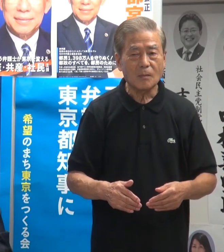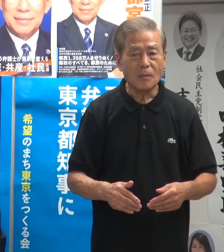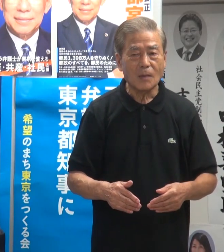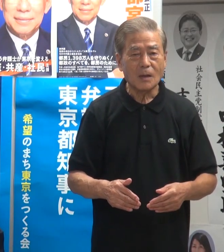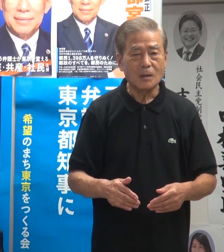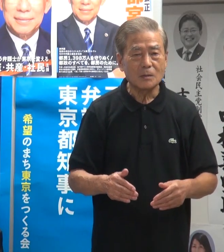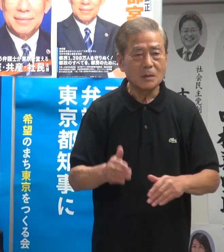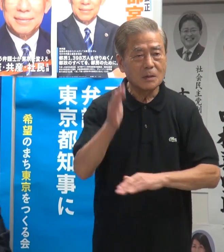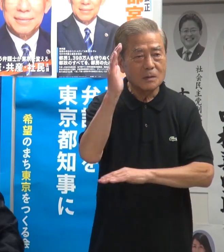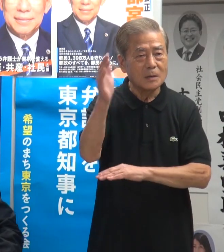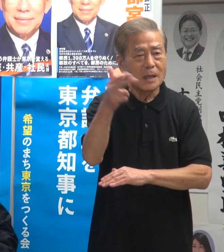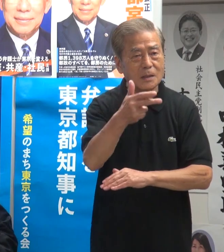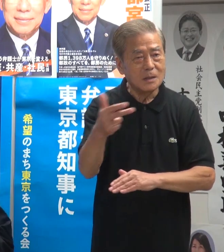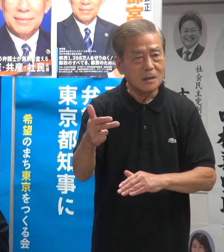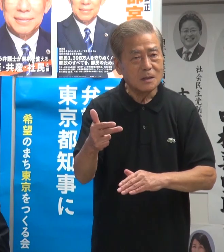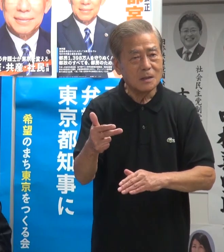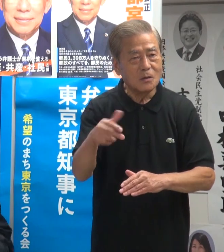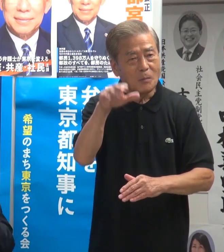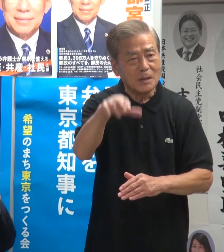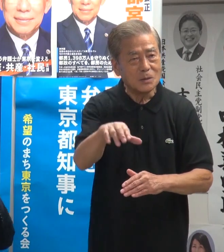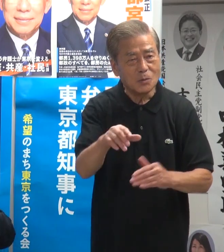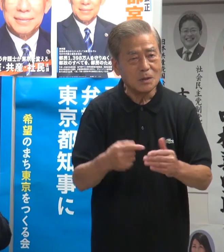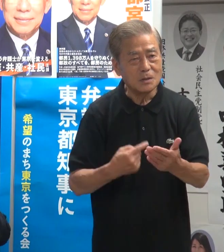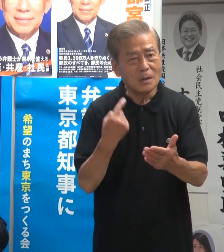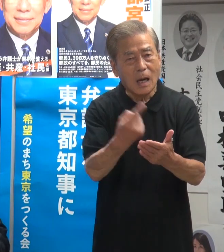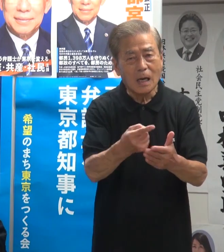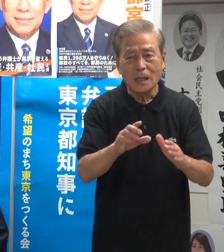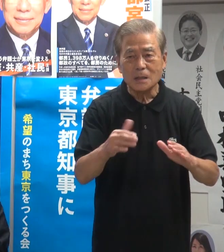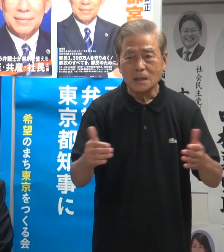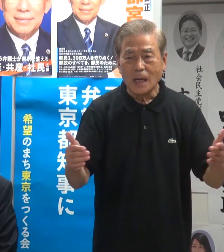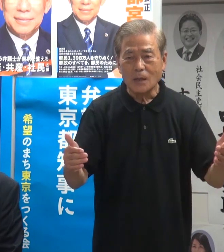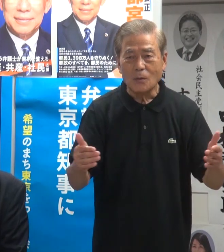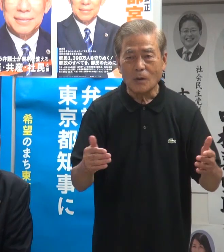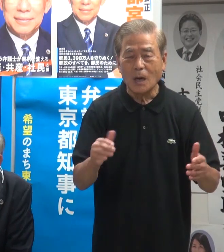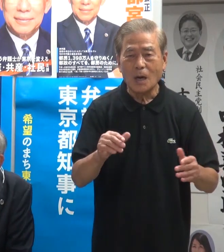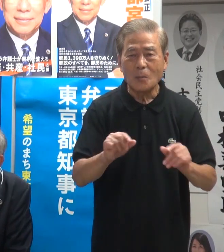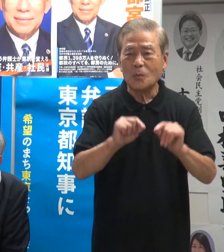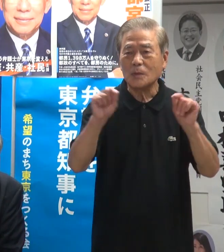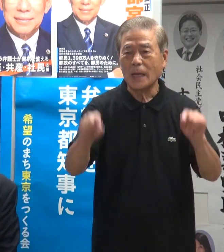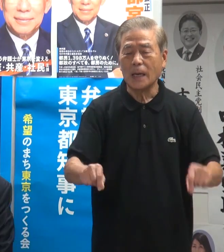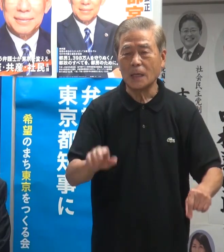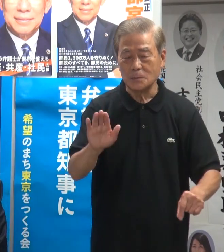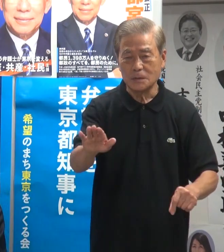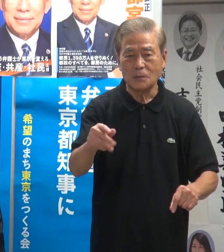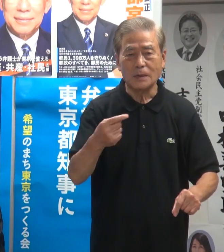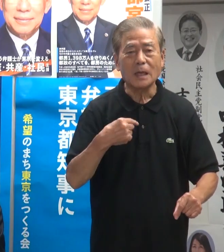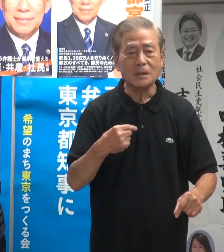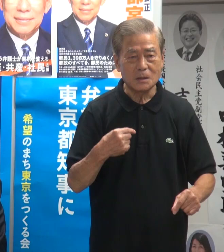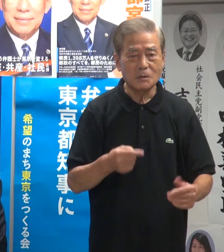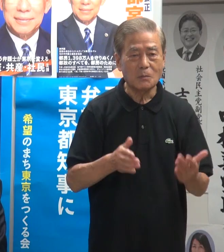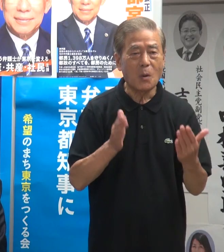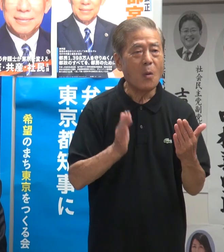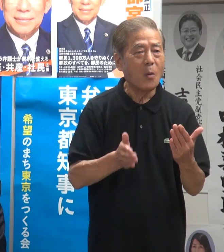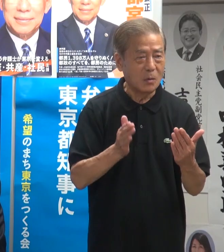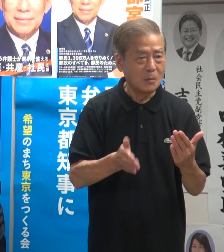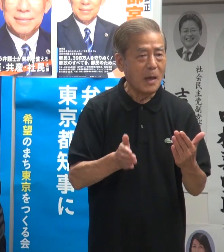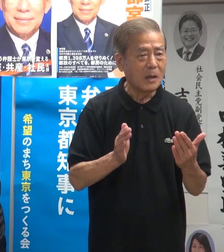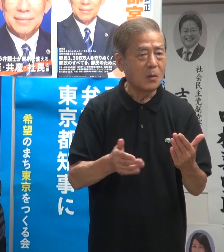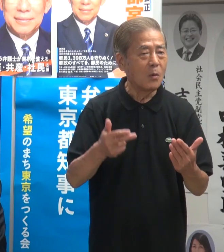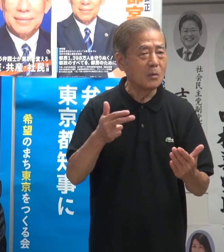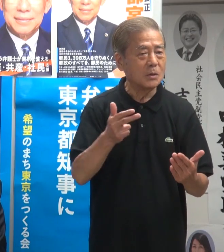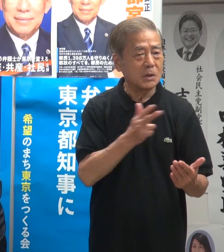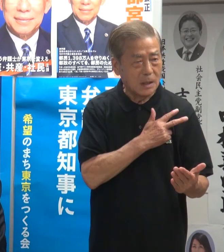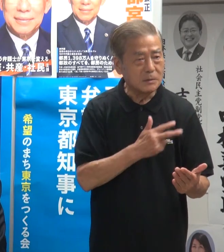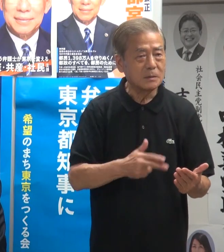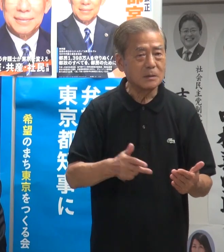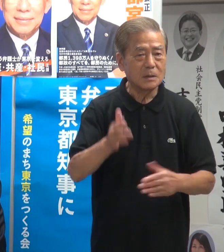行かないのかって、私は不思議でたまらないのね。私はもう、多重債務問題やったり、そういう貧困問題やったら、政治と直結する